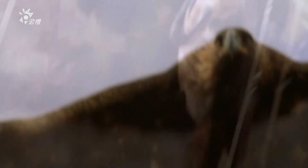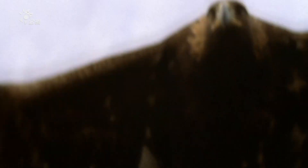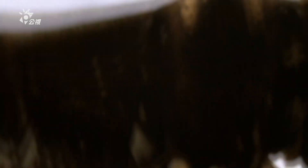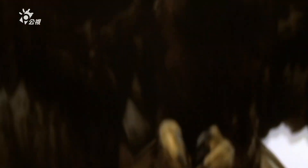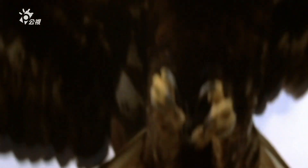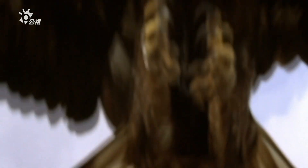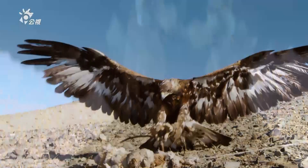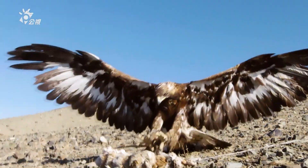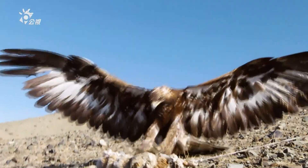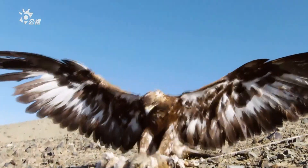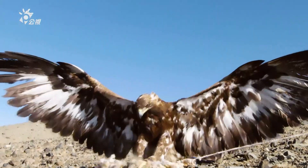充满魅力。